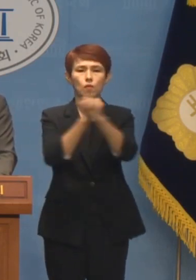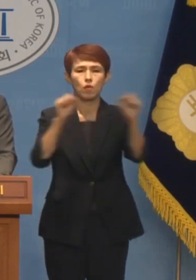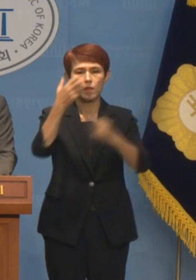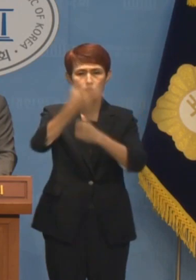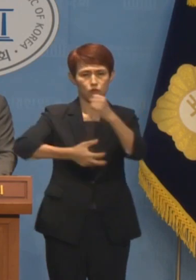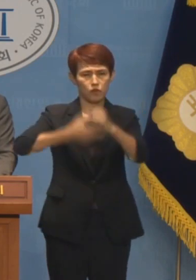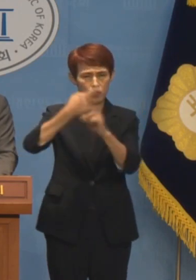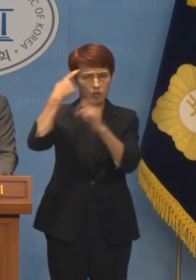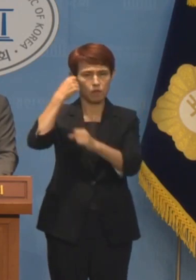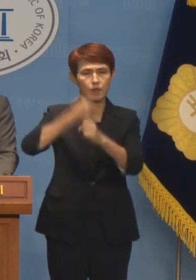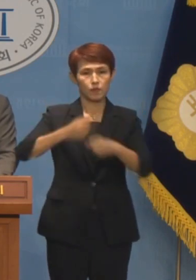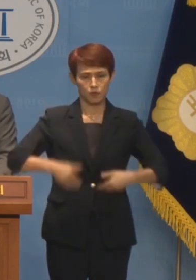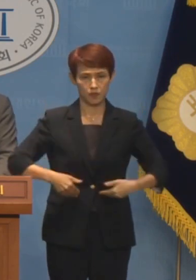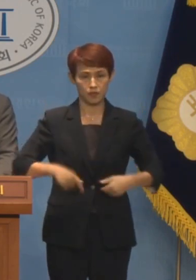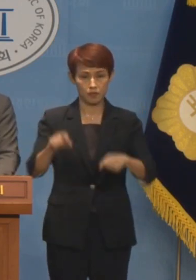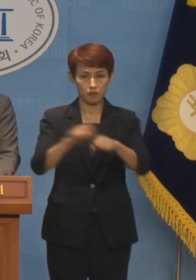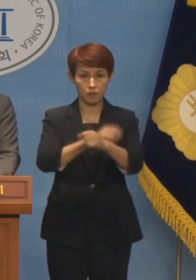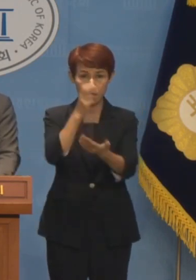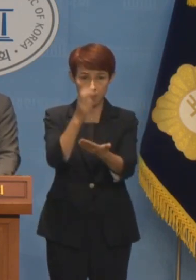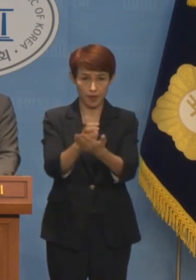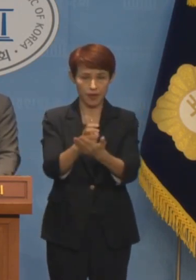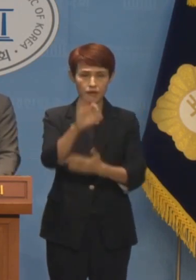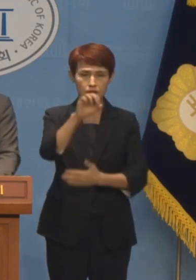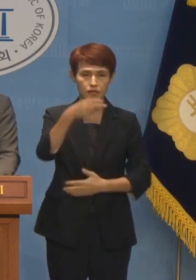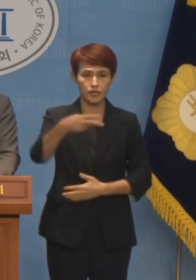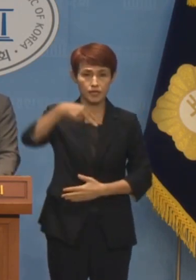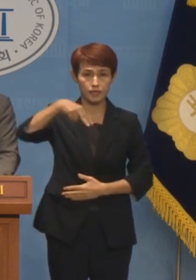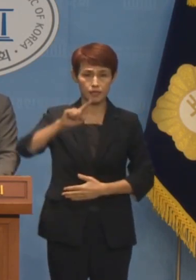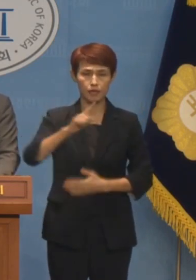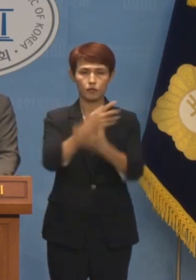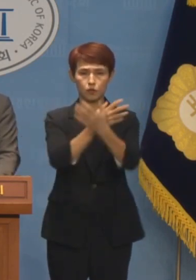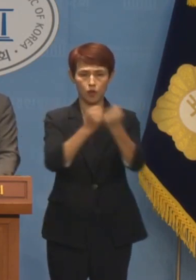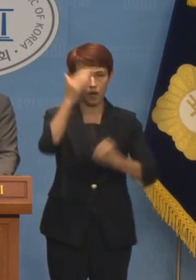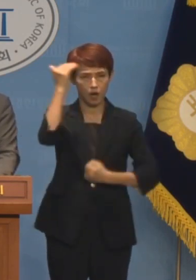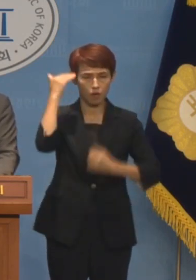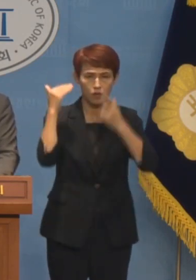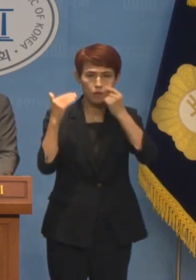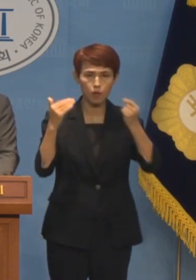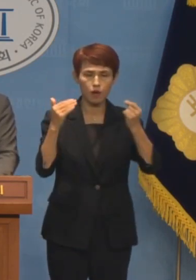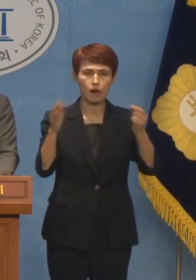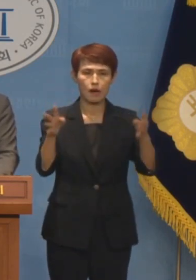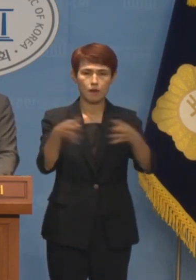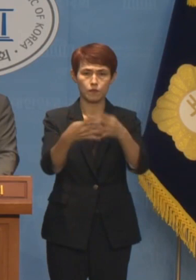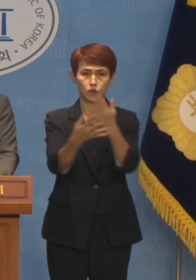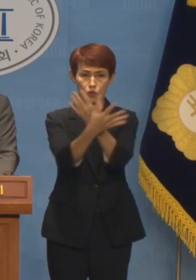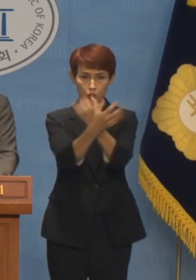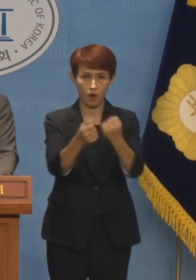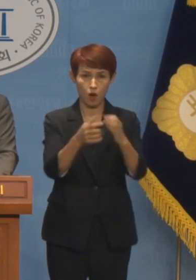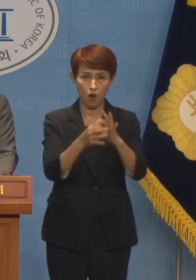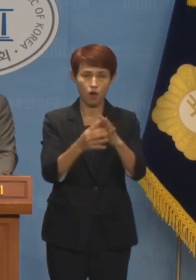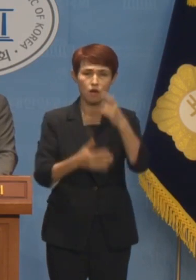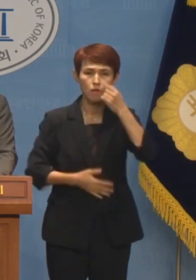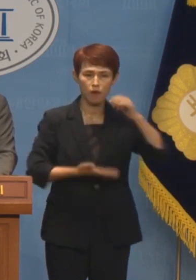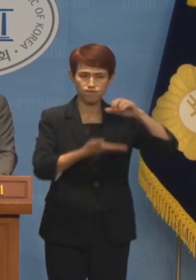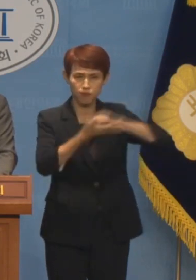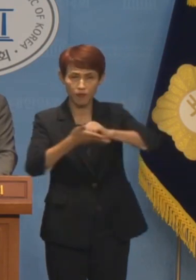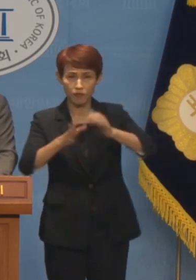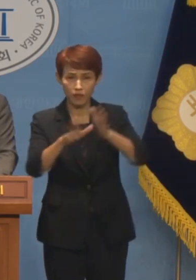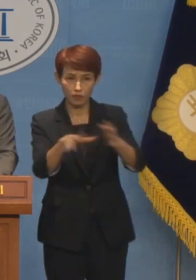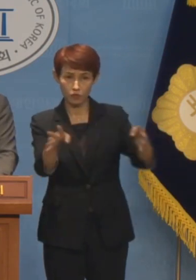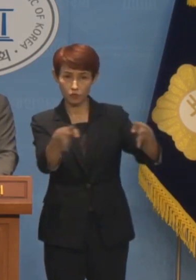광복 80주년 특별법에 을사조약, 한일합병조약 등 일제강점에 이른 일체의